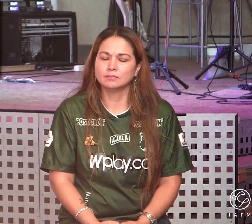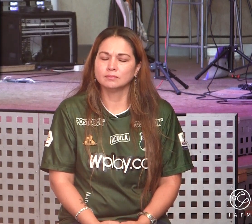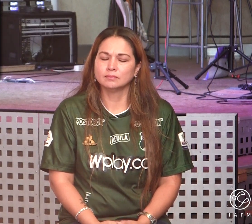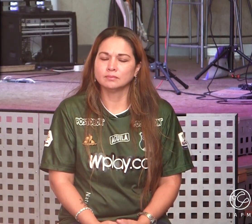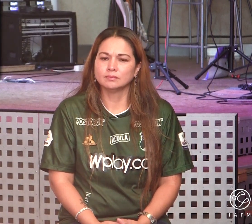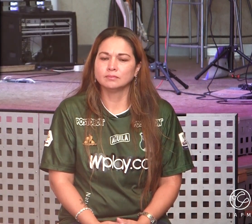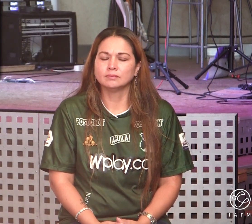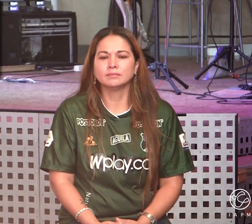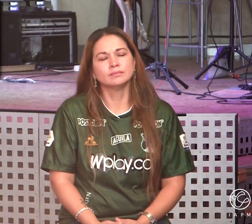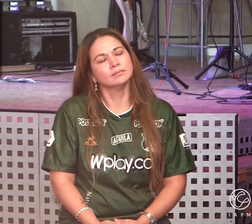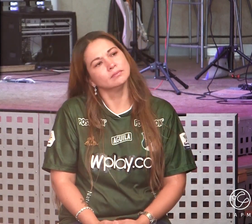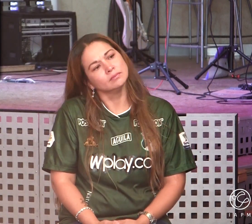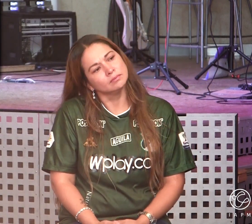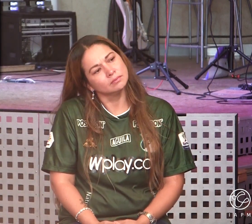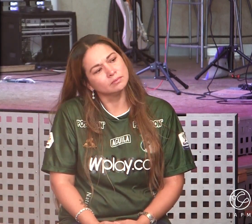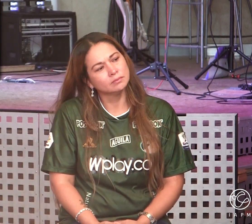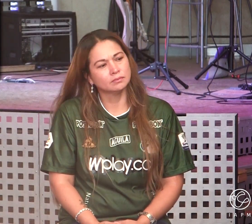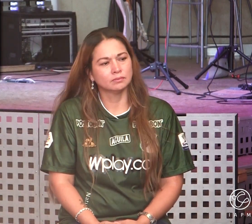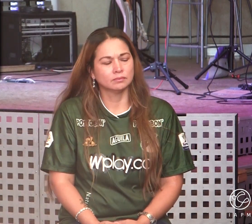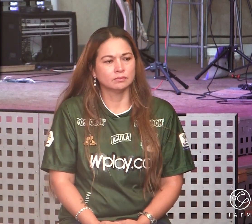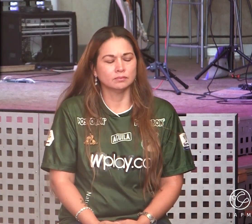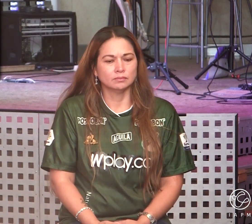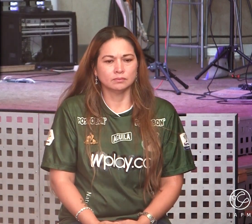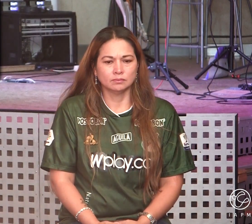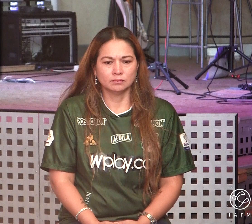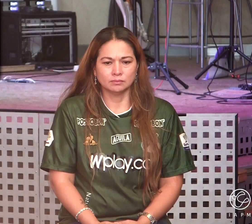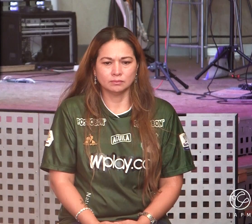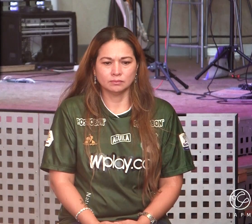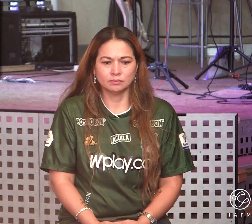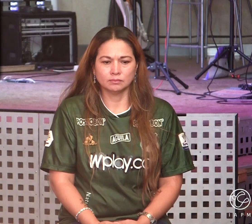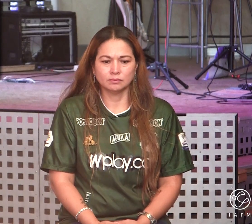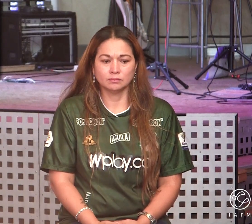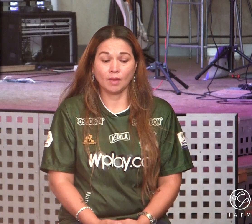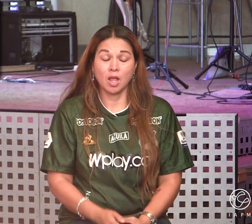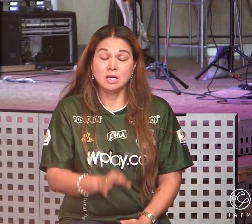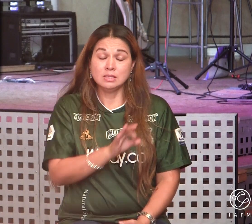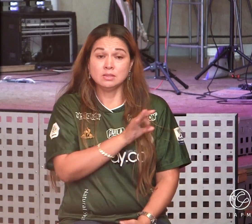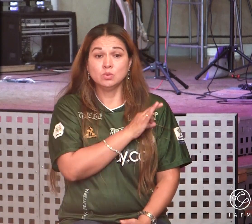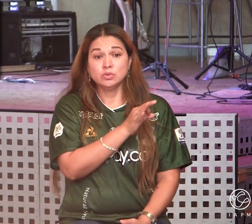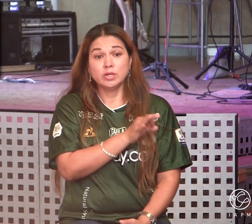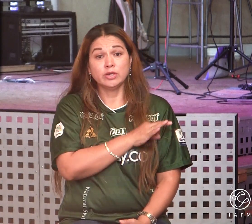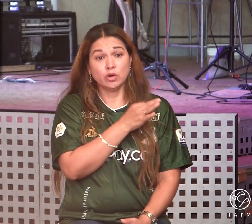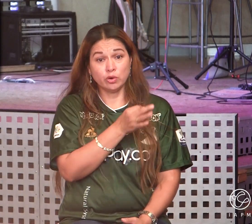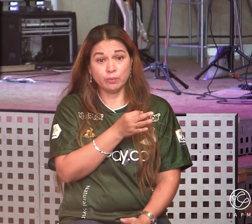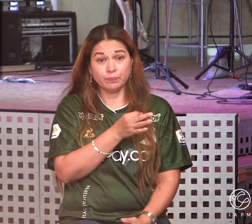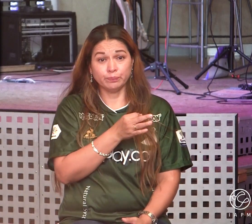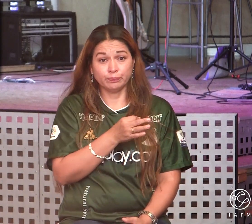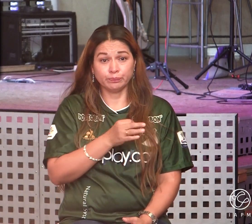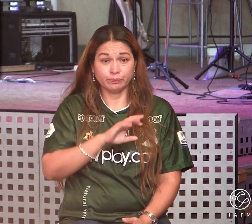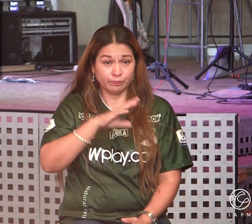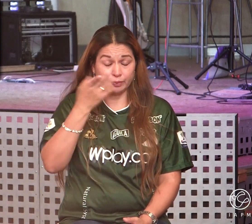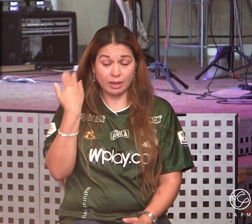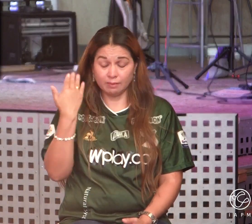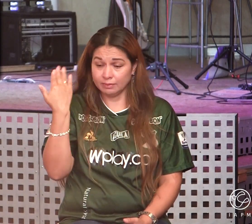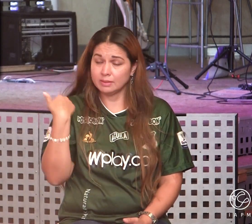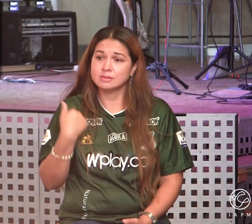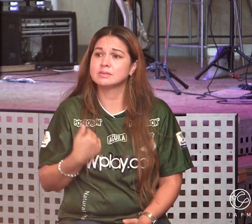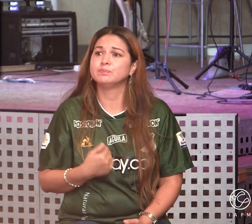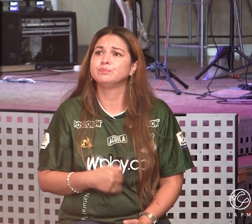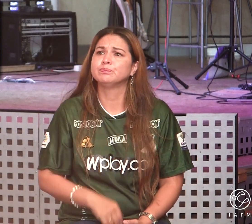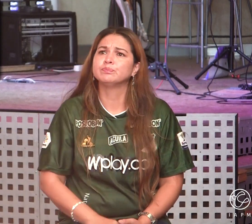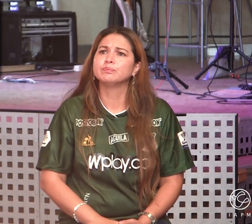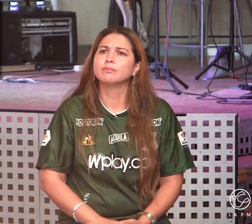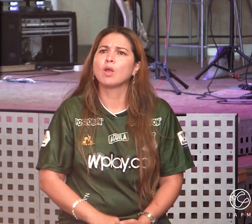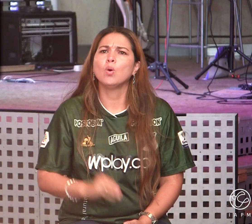un señor, un joven, como practicante del Hare Krishna, creo que se conoce así también aquí en